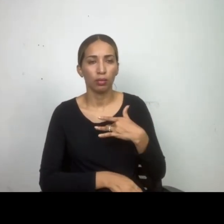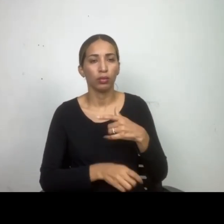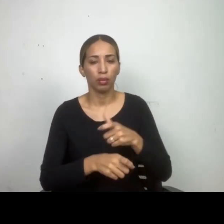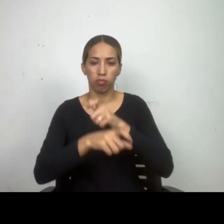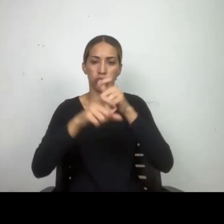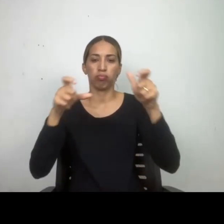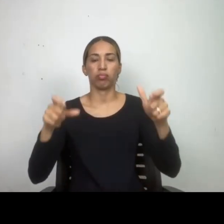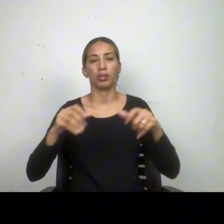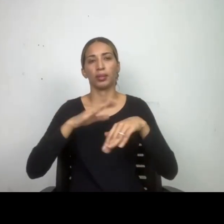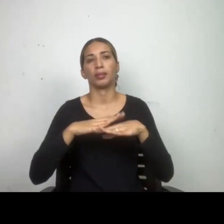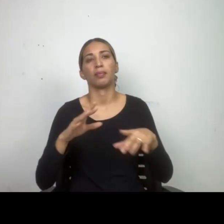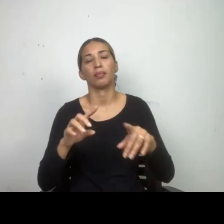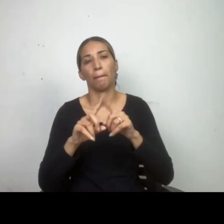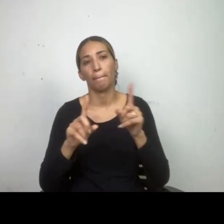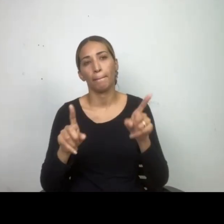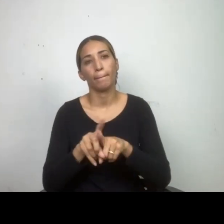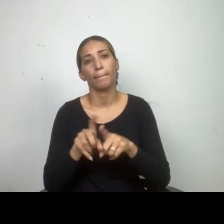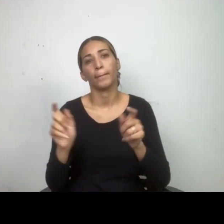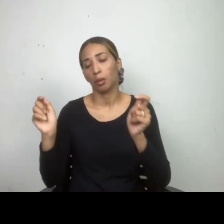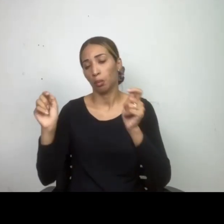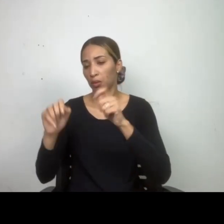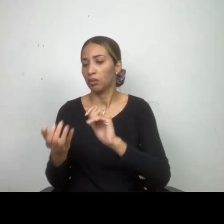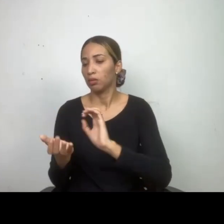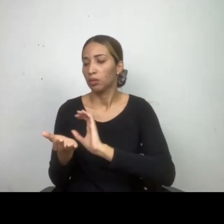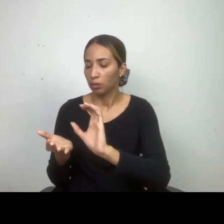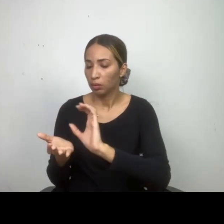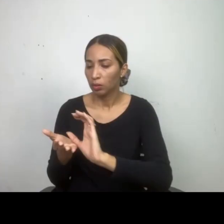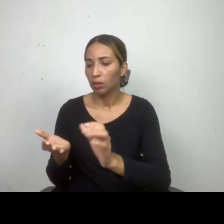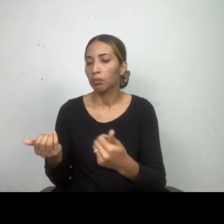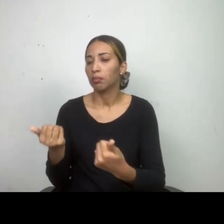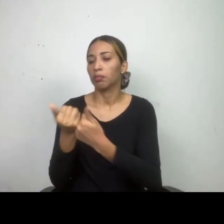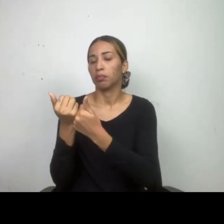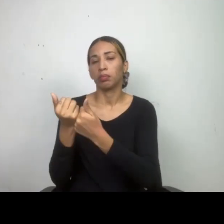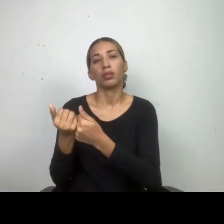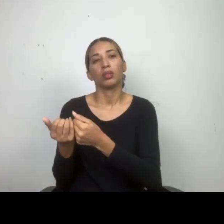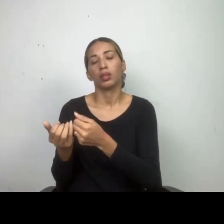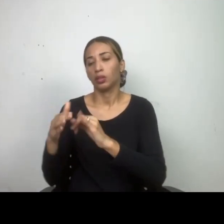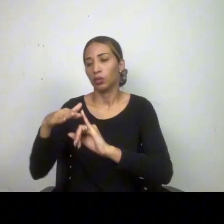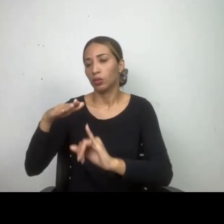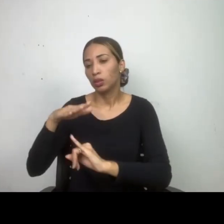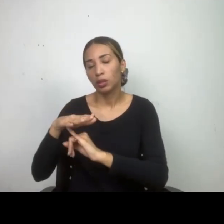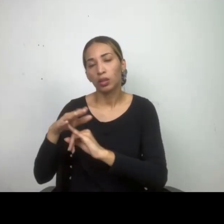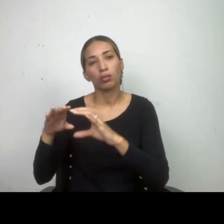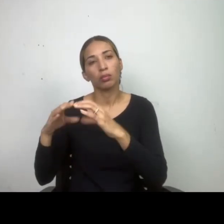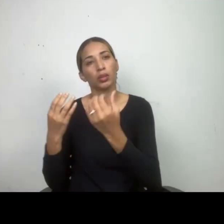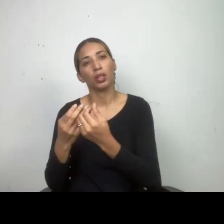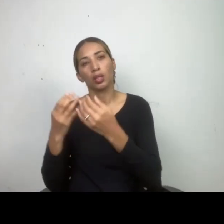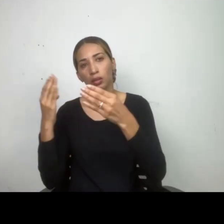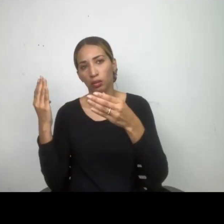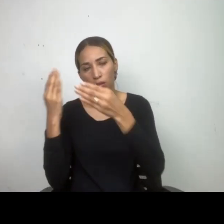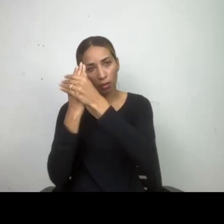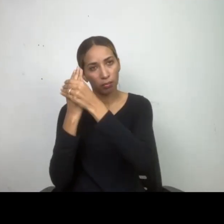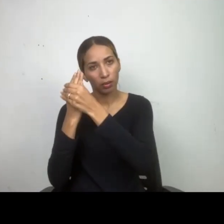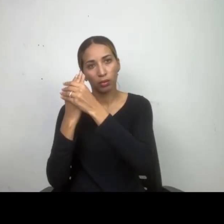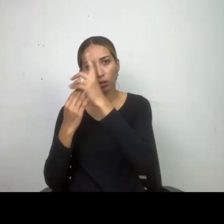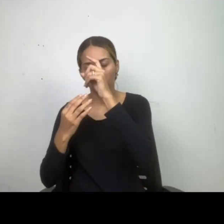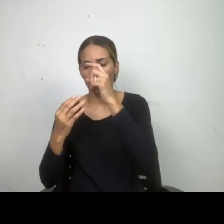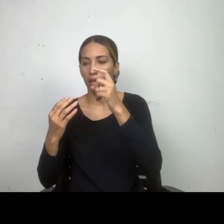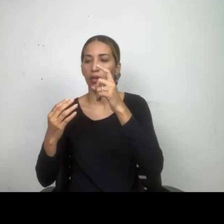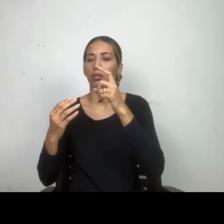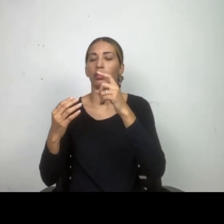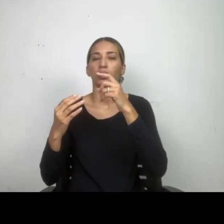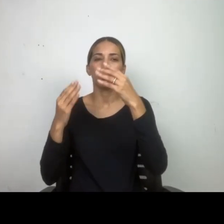vai possibilitar e financiar a continuidade das comunidades terapêuticas e hospitais psiquiátricos. Então, a gente foi identificando